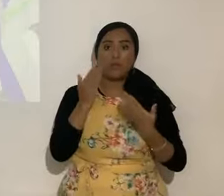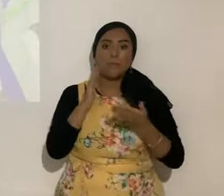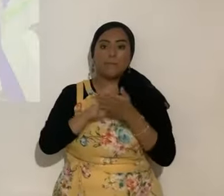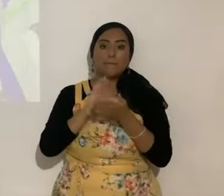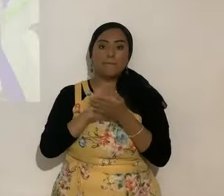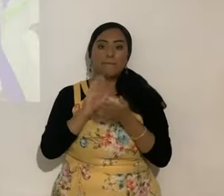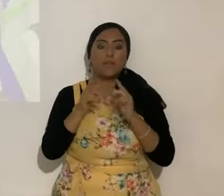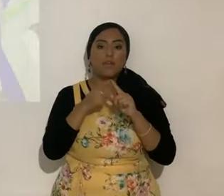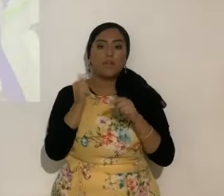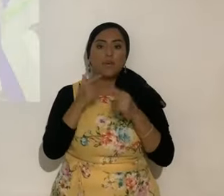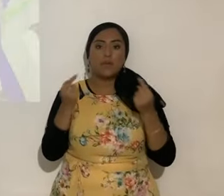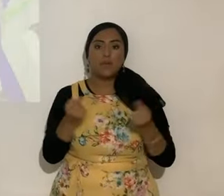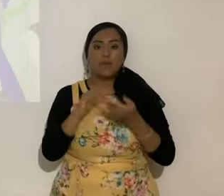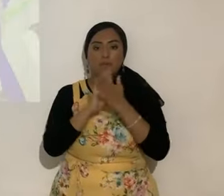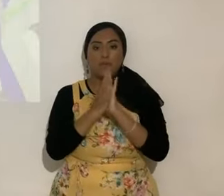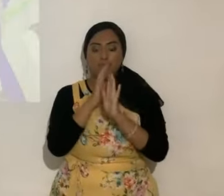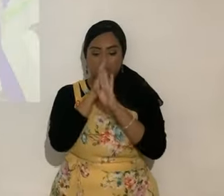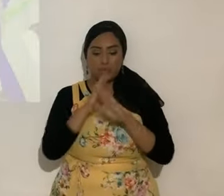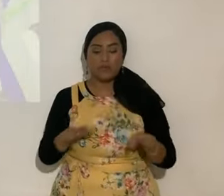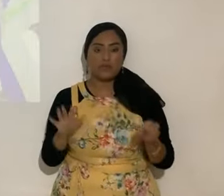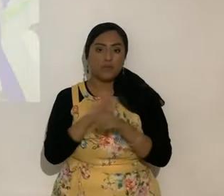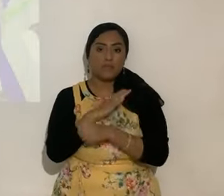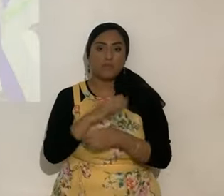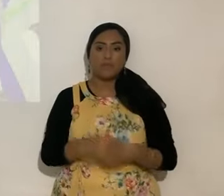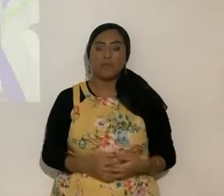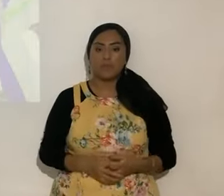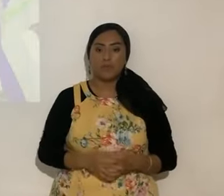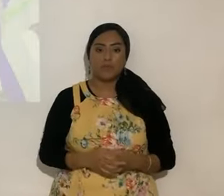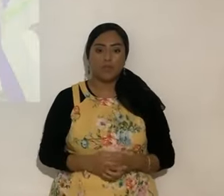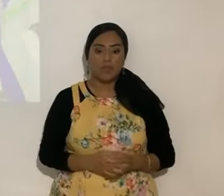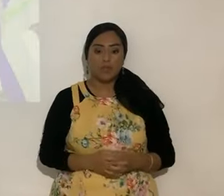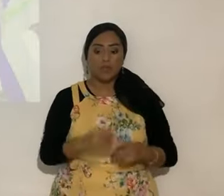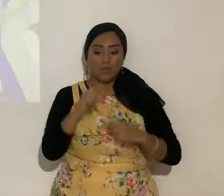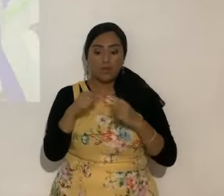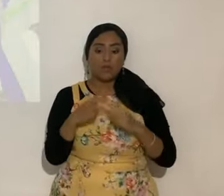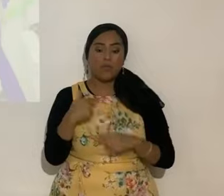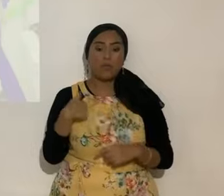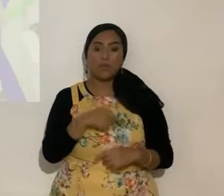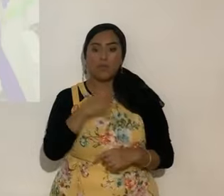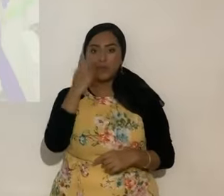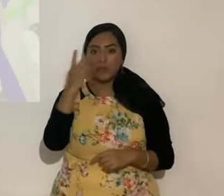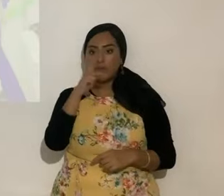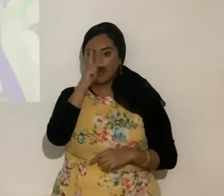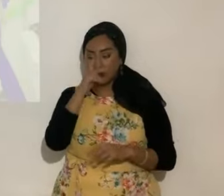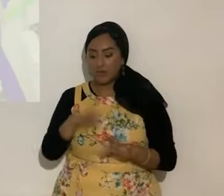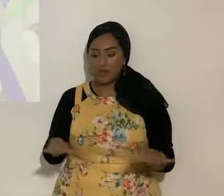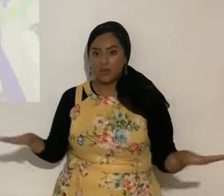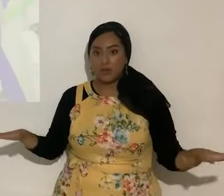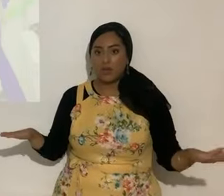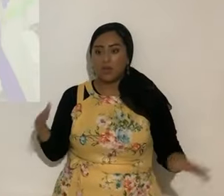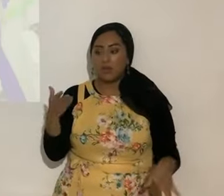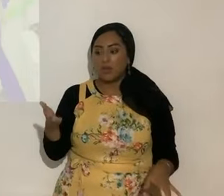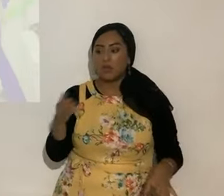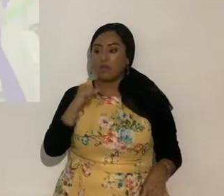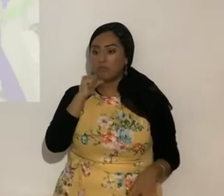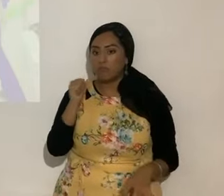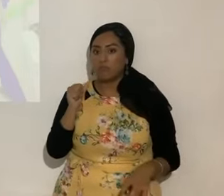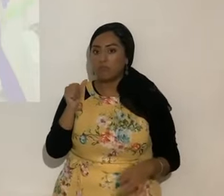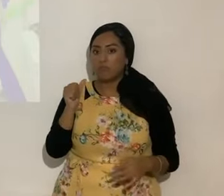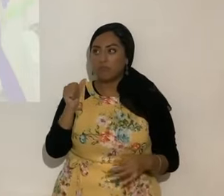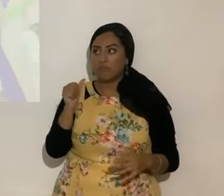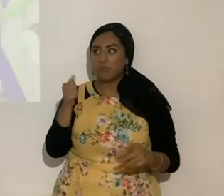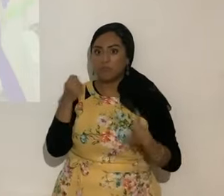de todo pecado y eso nos hace inocentes totalmente. Cuando nosotros vemos un niño que no está contagiado por